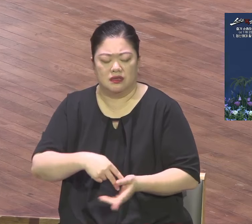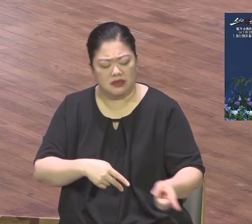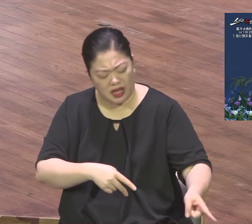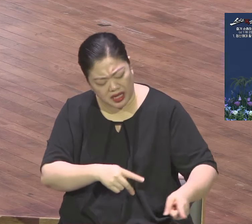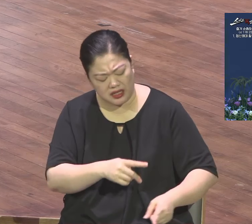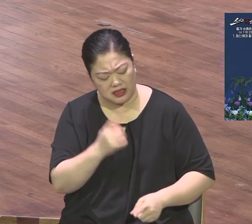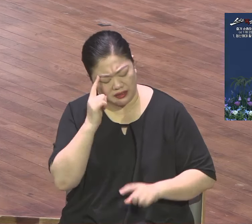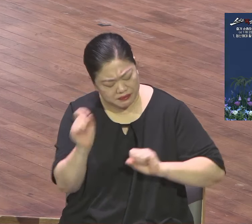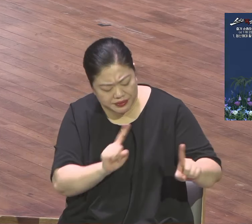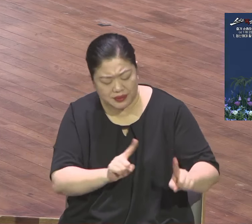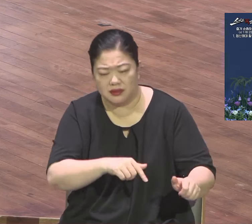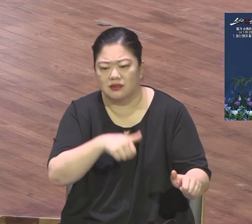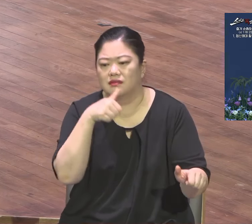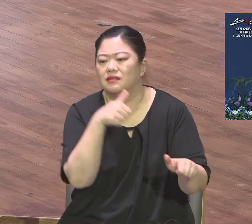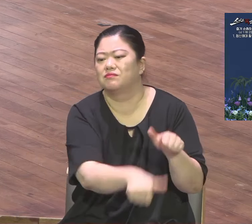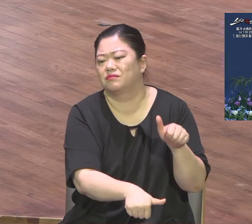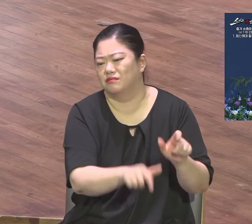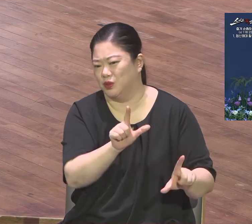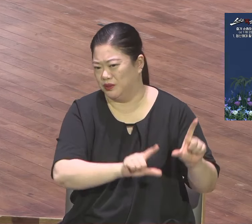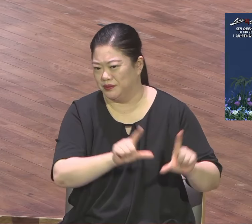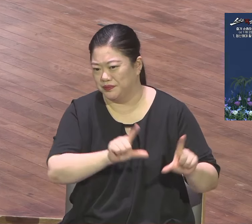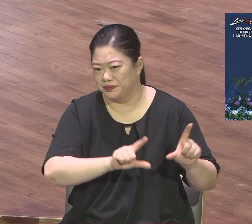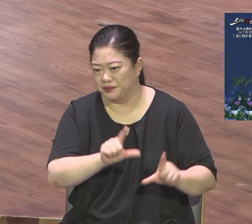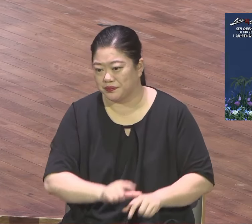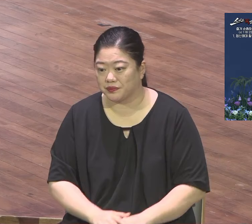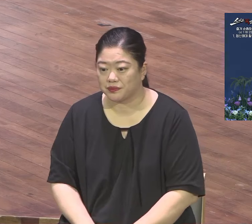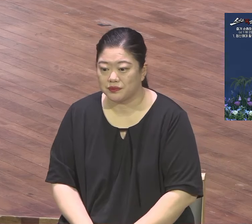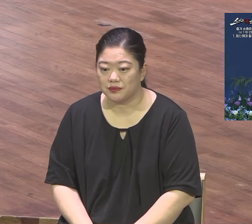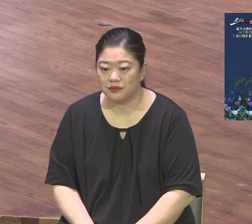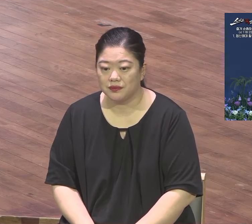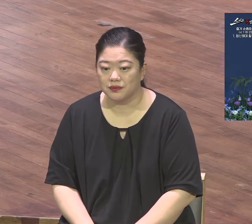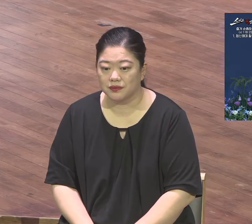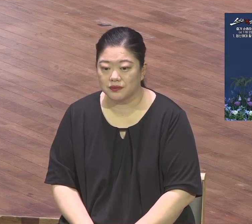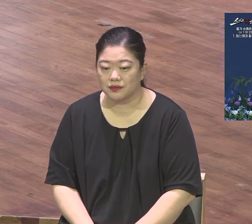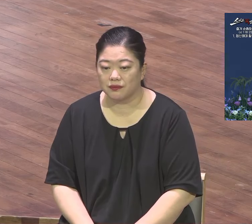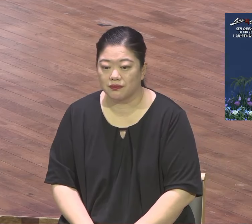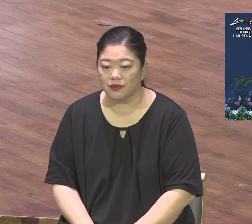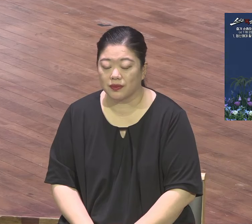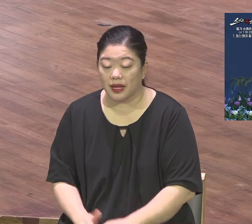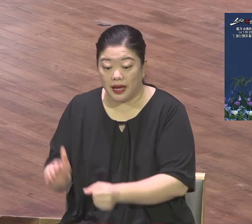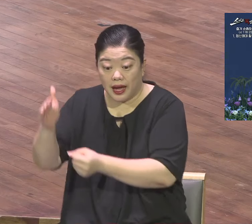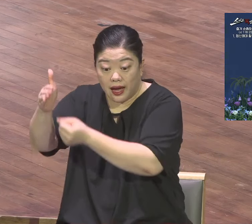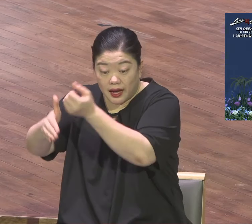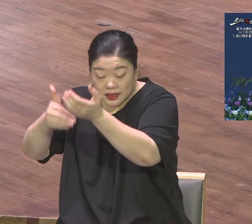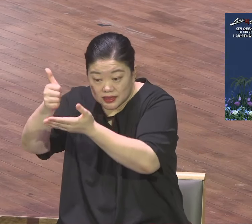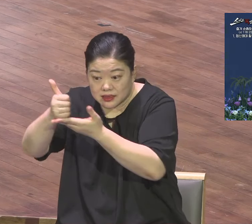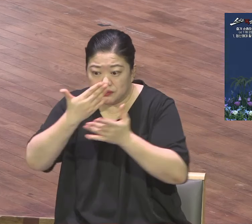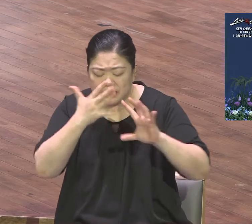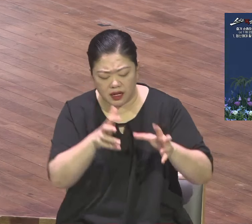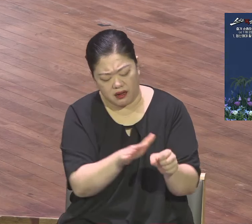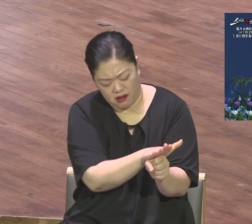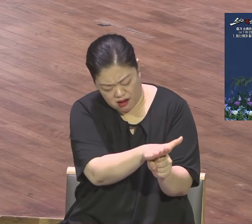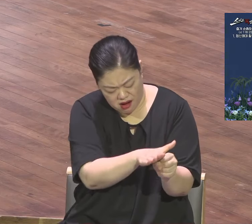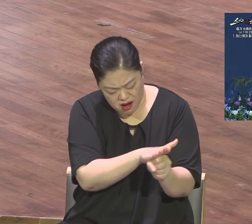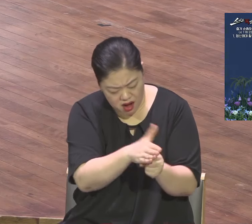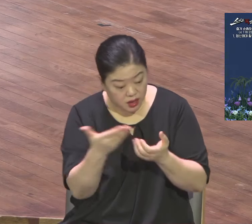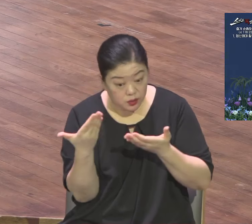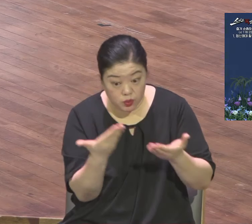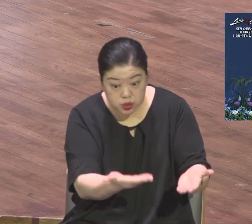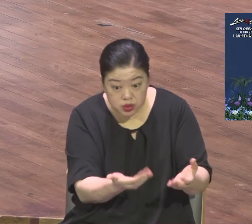이들은 지금까지 은혜로 키워주신 하나님을 떠나서 뭐합니까? 지금 온갖